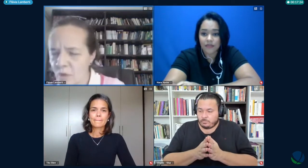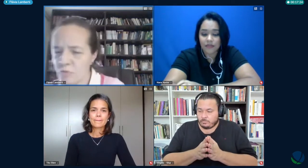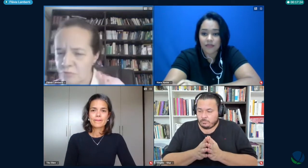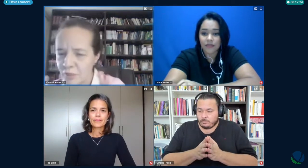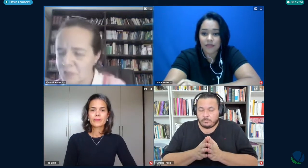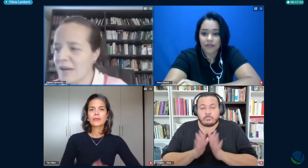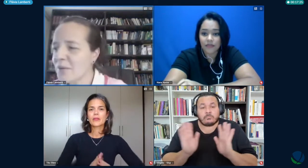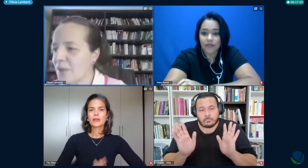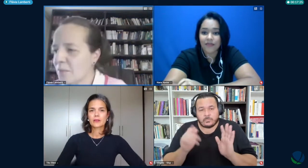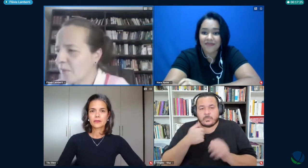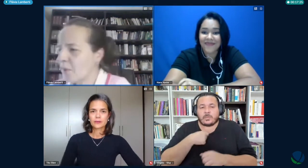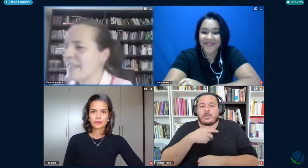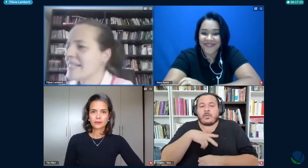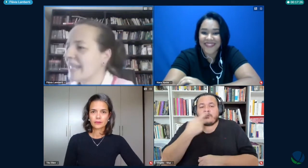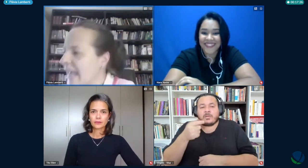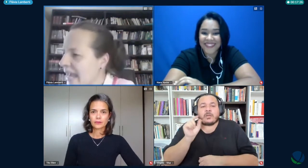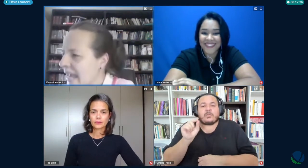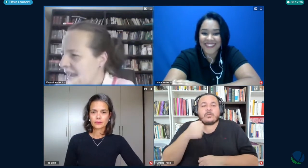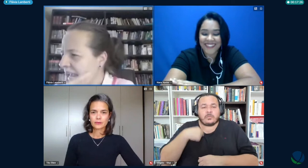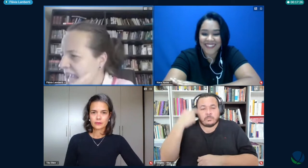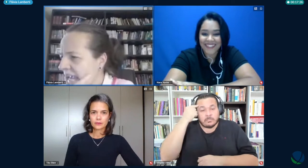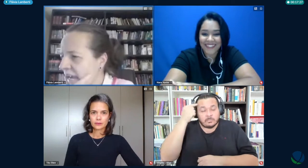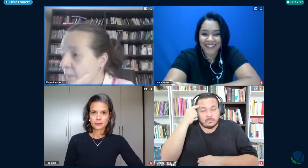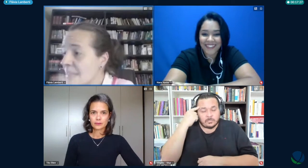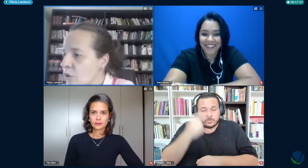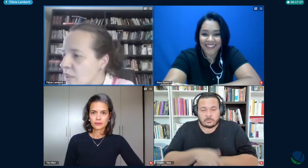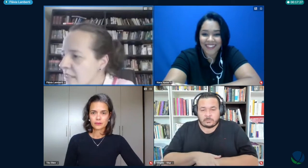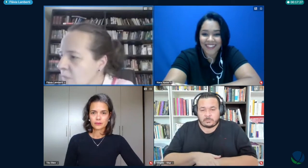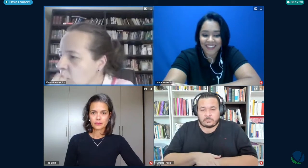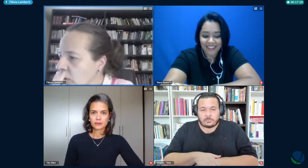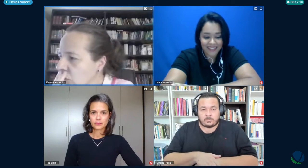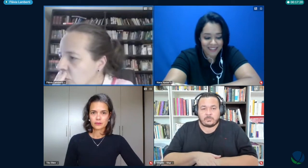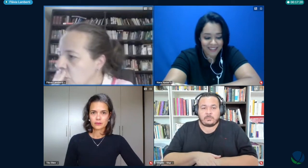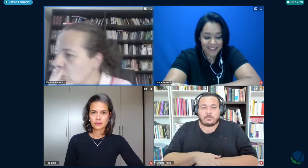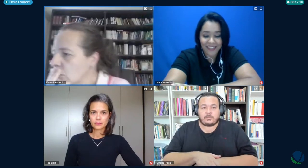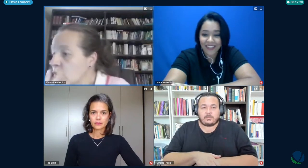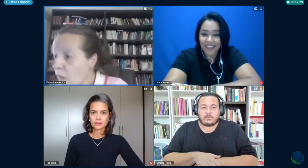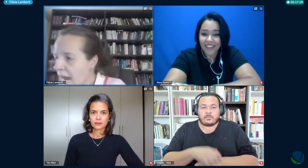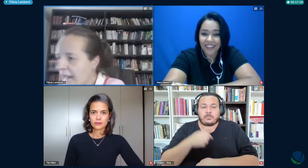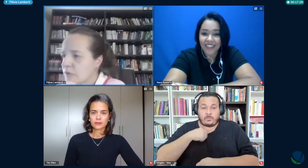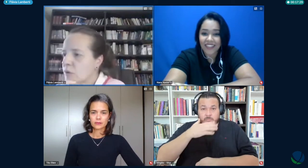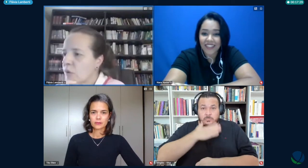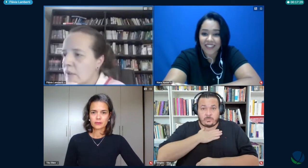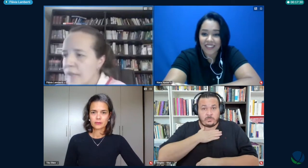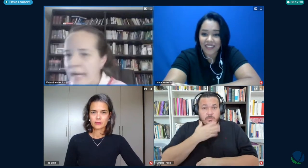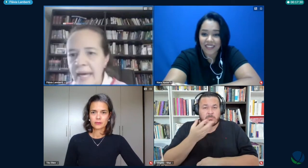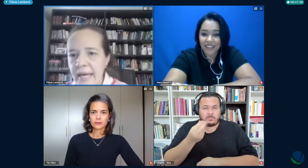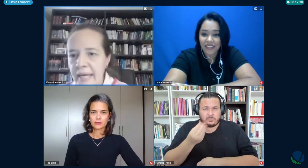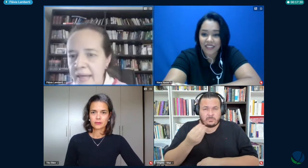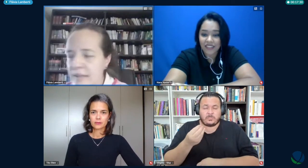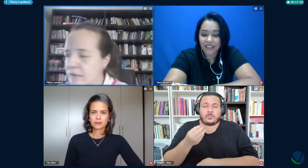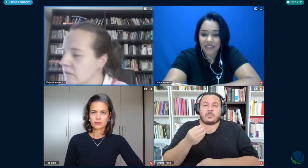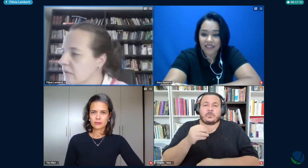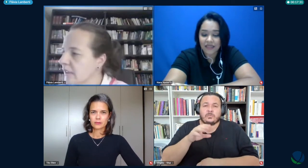só... Bom, vou te falar o que eu pensei. Mas eu gostei muito do quadro,